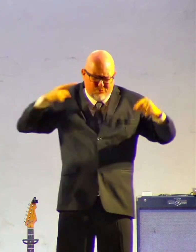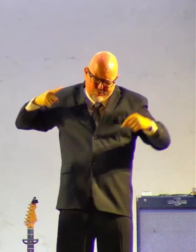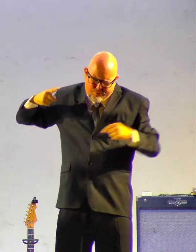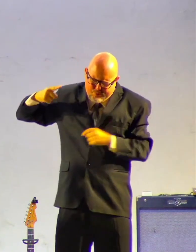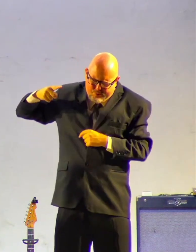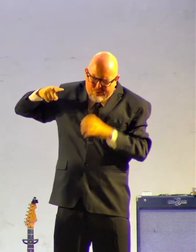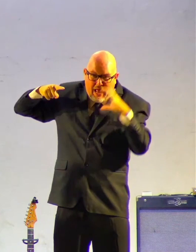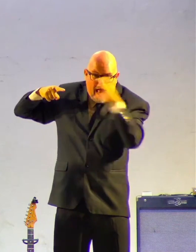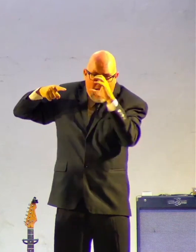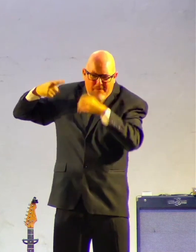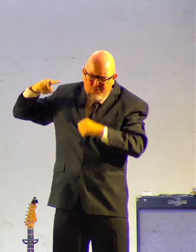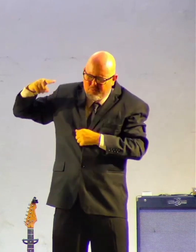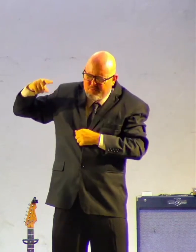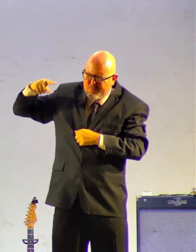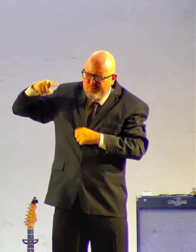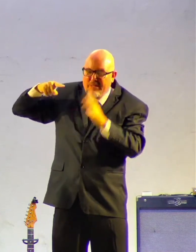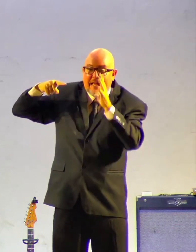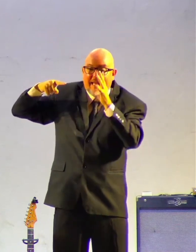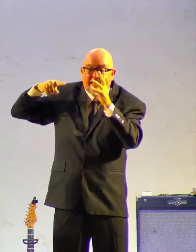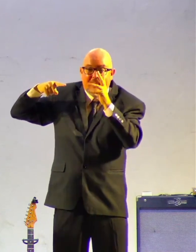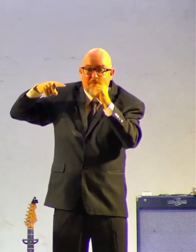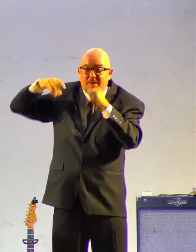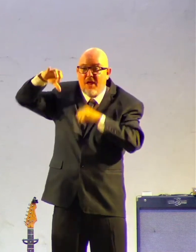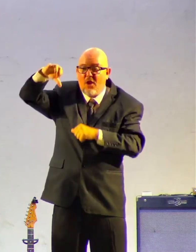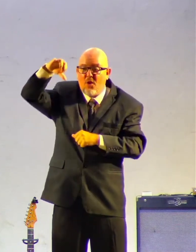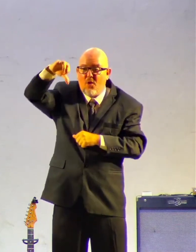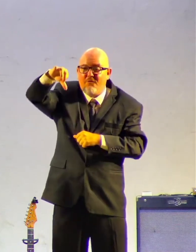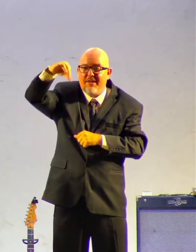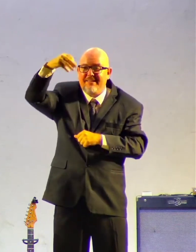nessa velocidade, você demoraria mais de